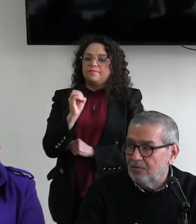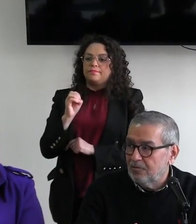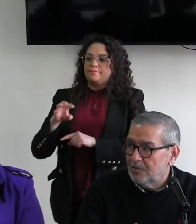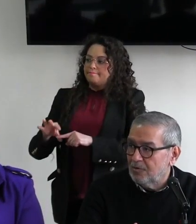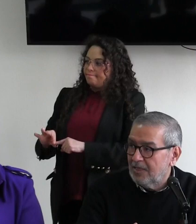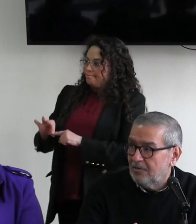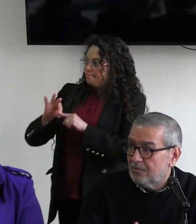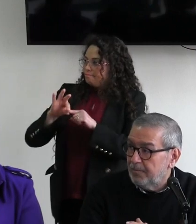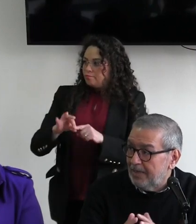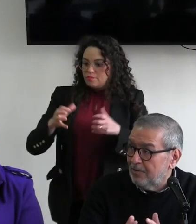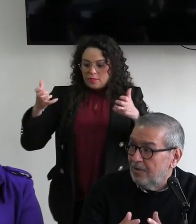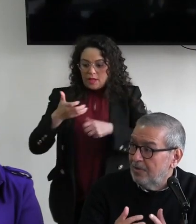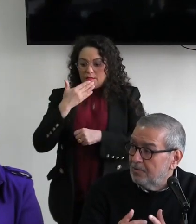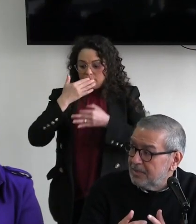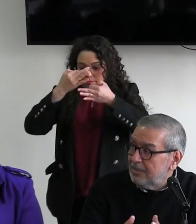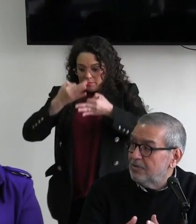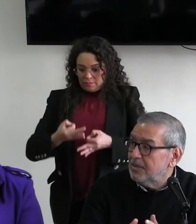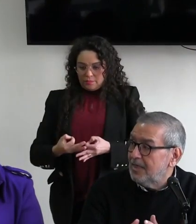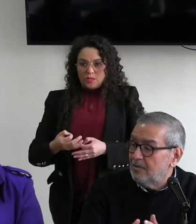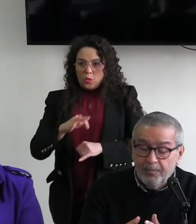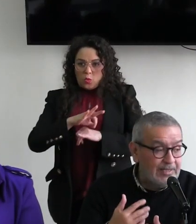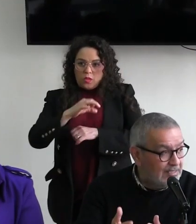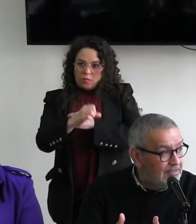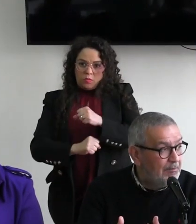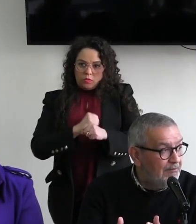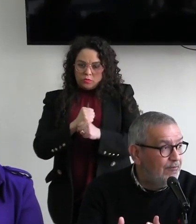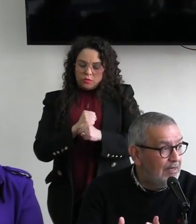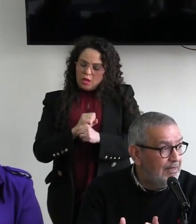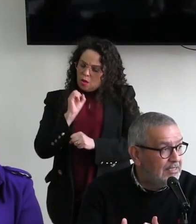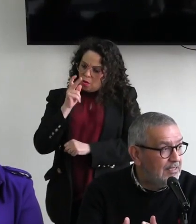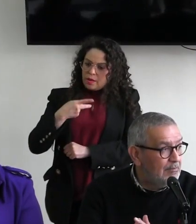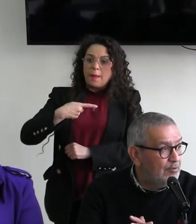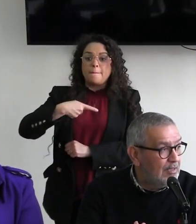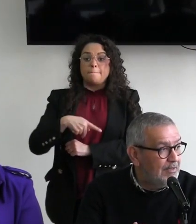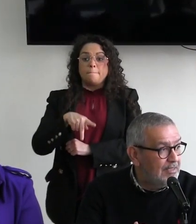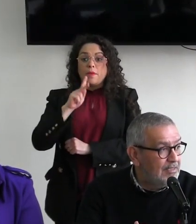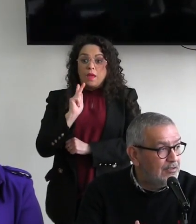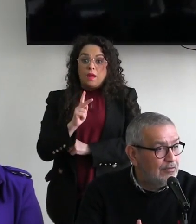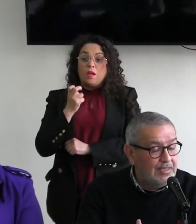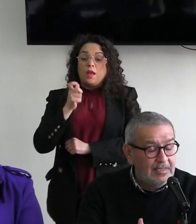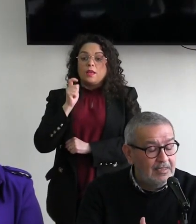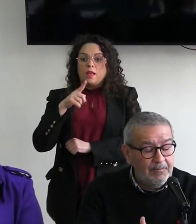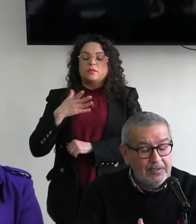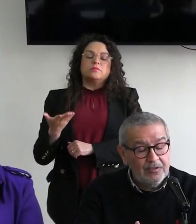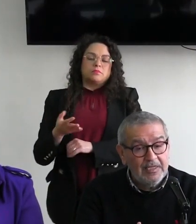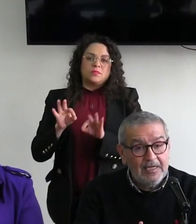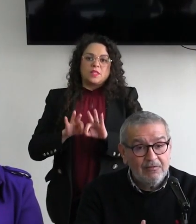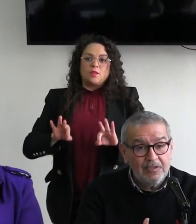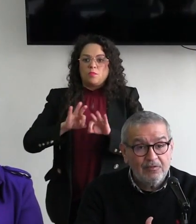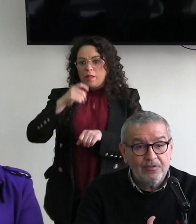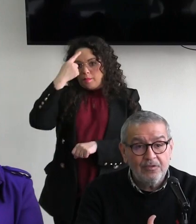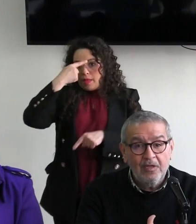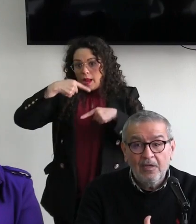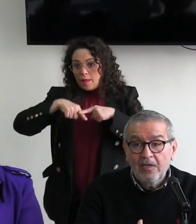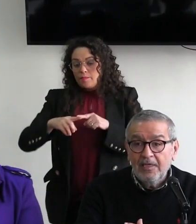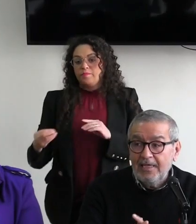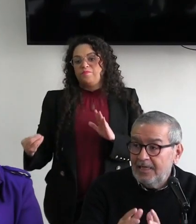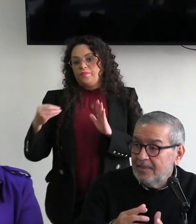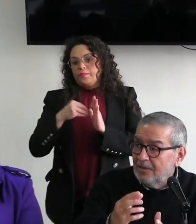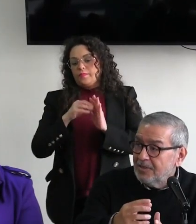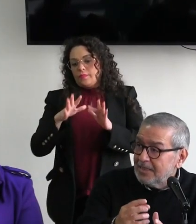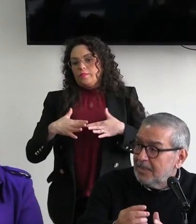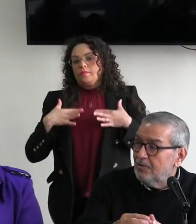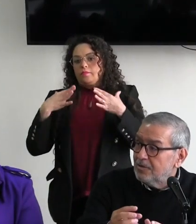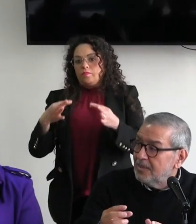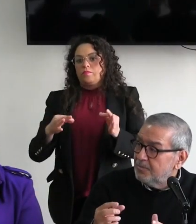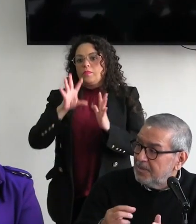adecuadamente en los últimos años, pero sí considerarlo, porque esto también fue una base del programa de la Constitución y